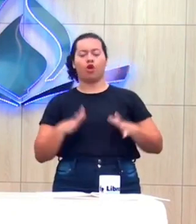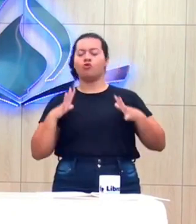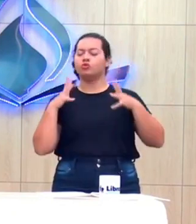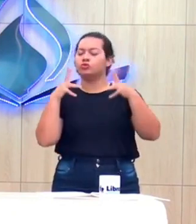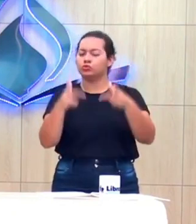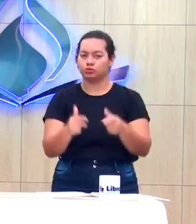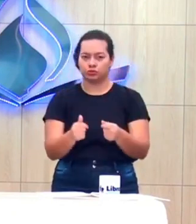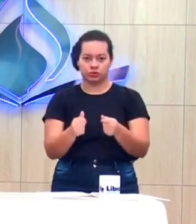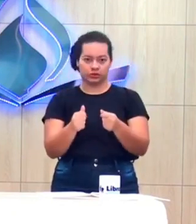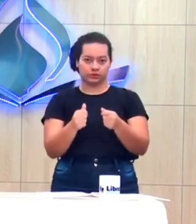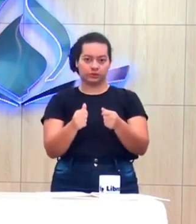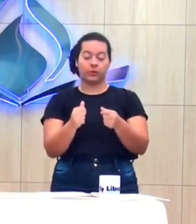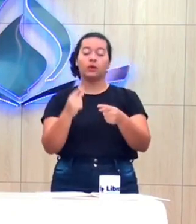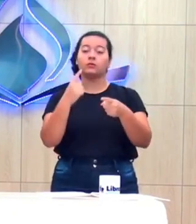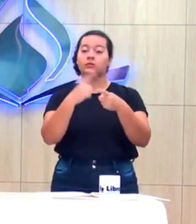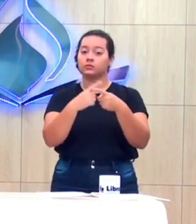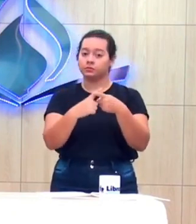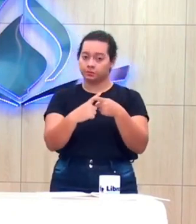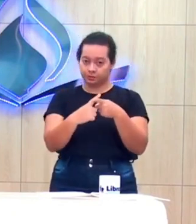geral. Porque